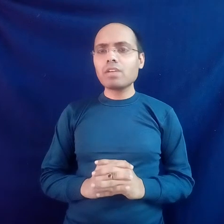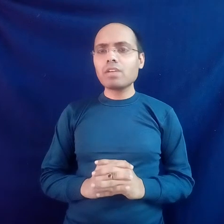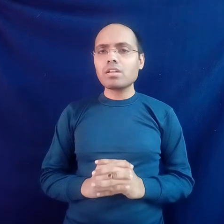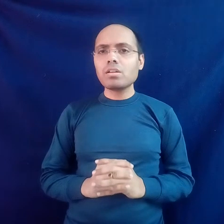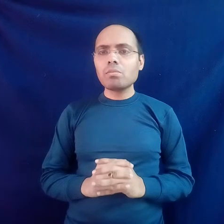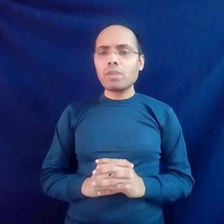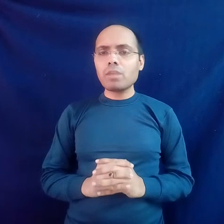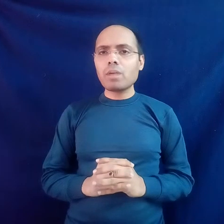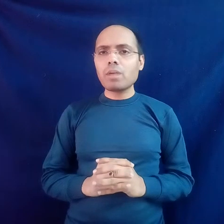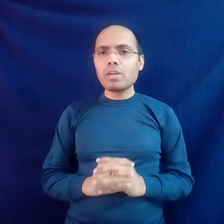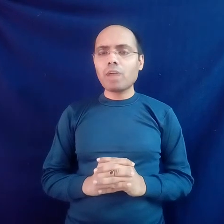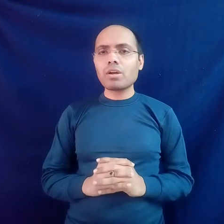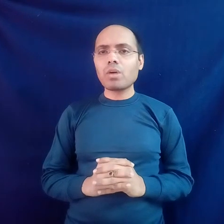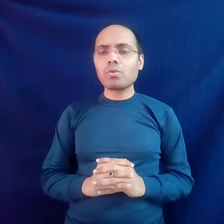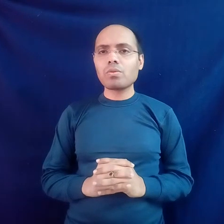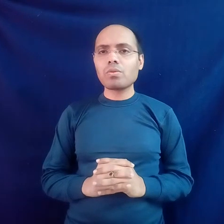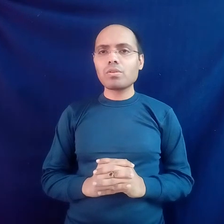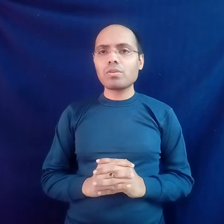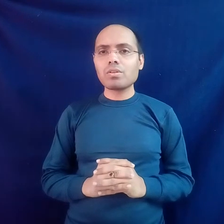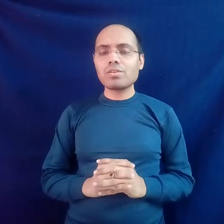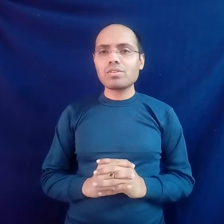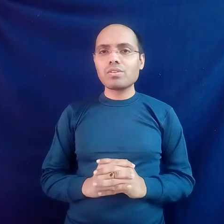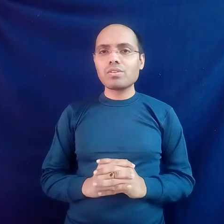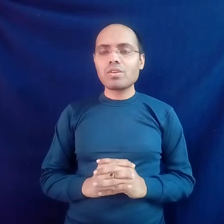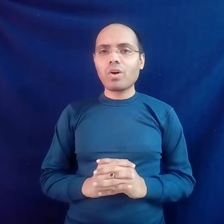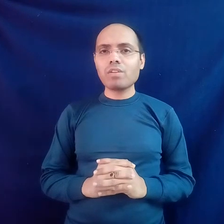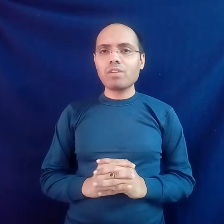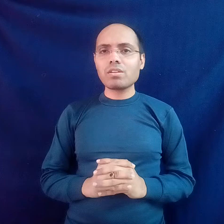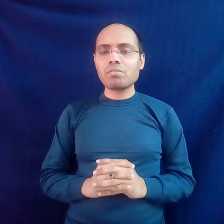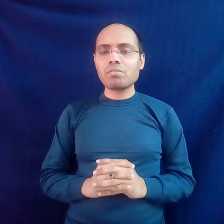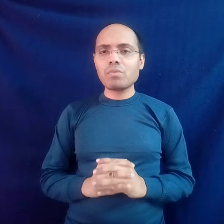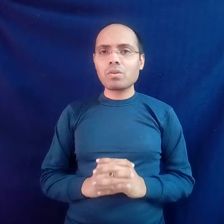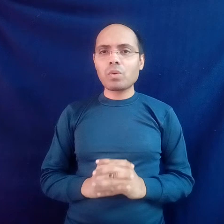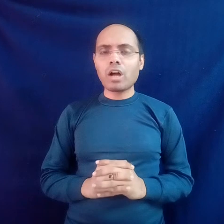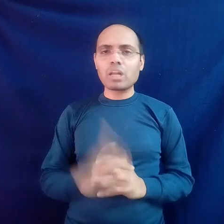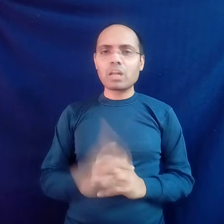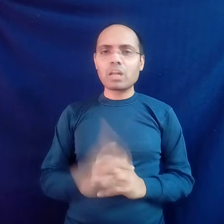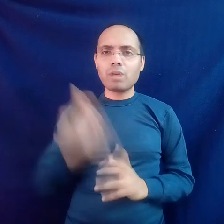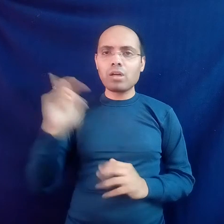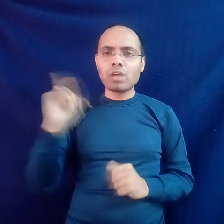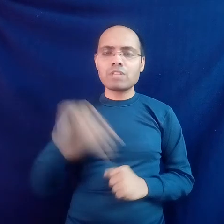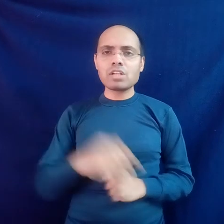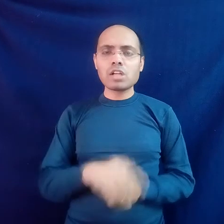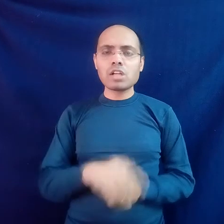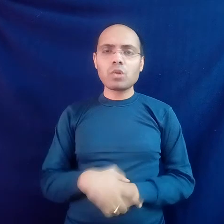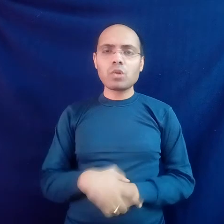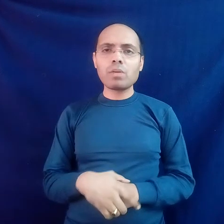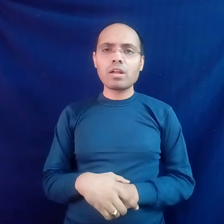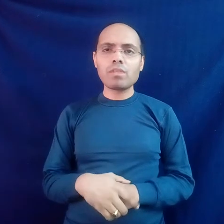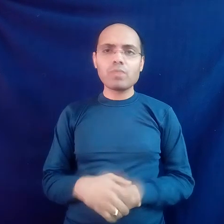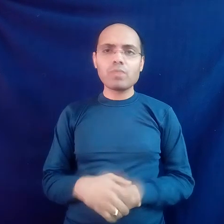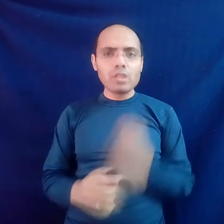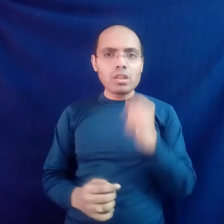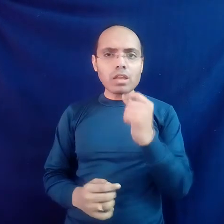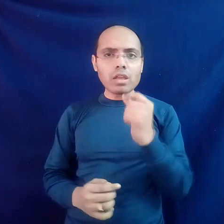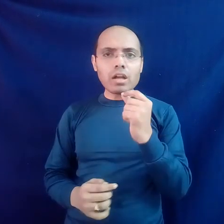अगर मैं अभी यहाँ बैठा हूँ और कोई आत्मा हजरतगंज लखनऊ में है, सेकंड